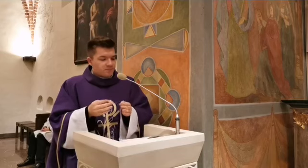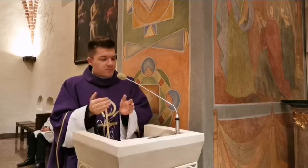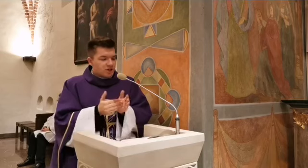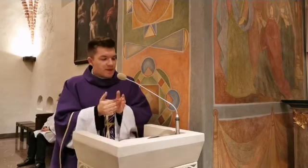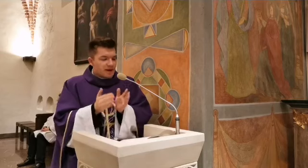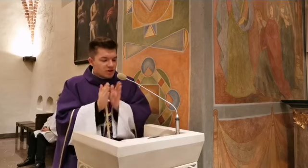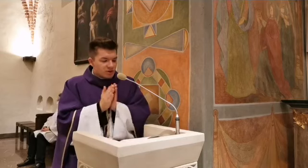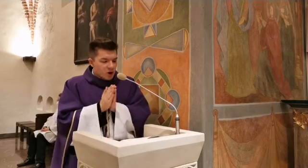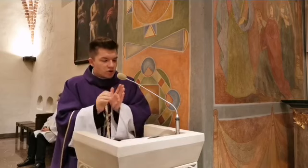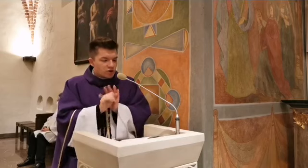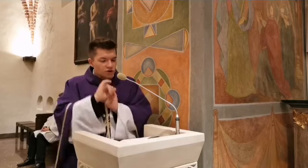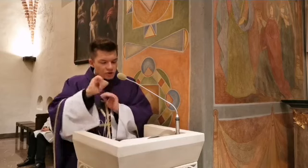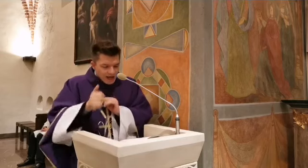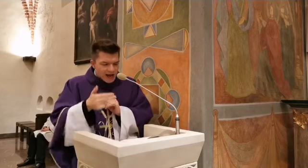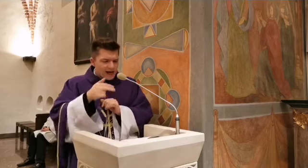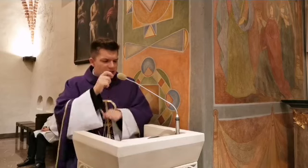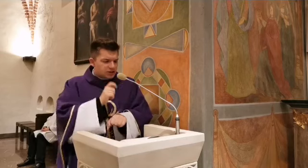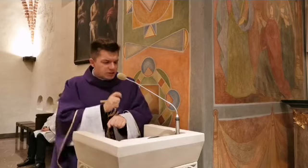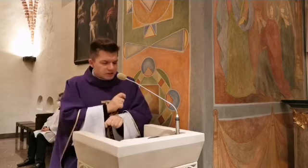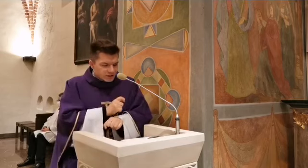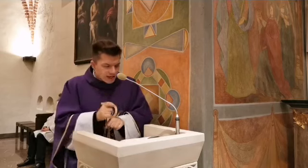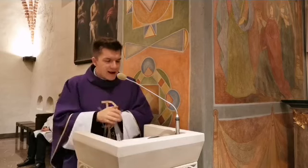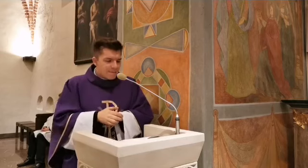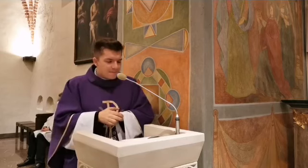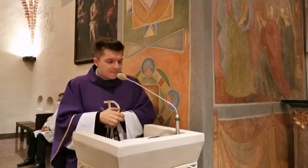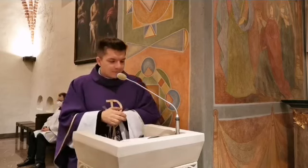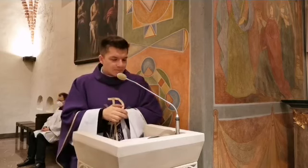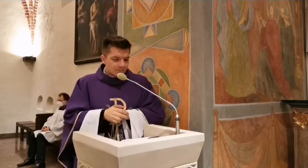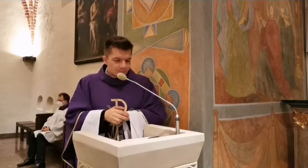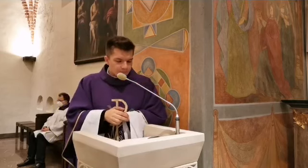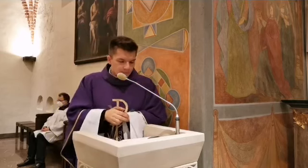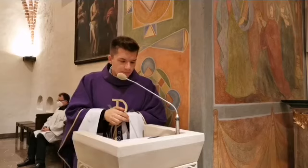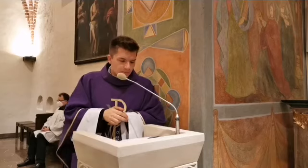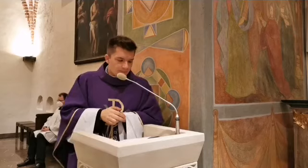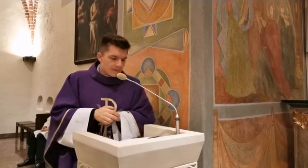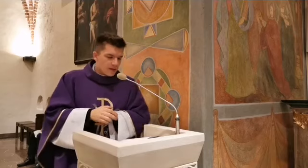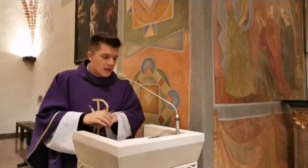Dzisiaj trzeba nam się modlić do Jana Chrzciciela,